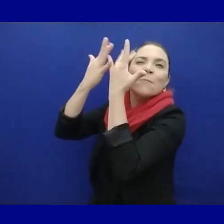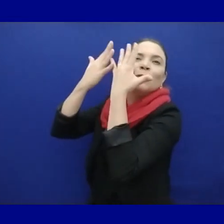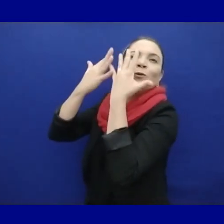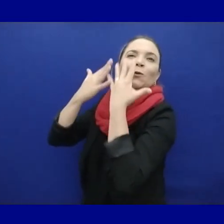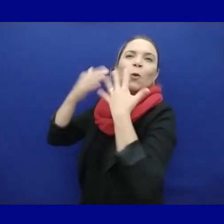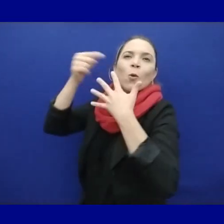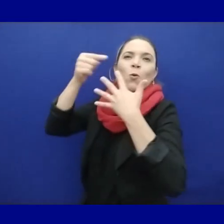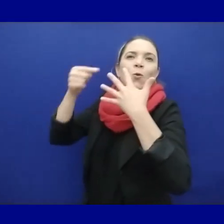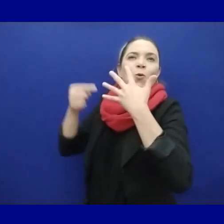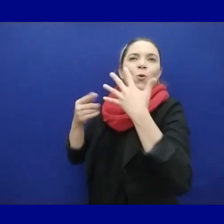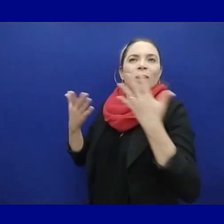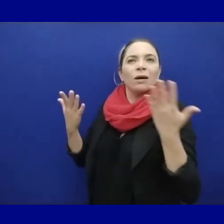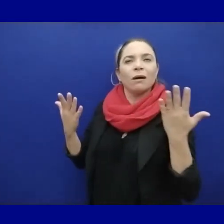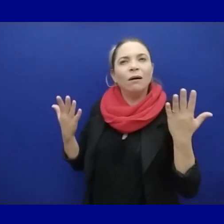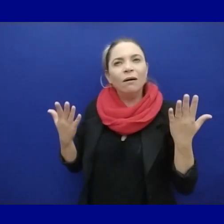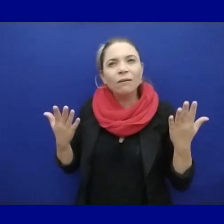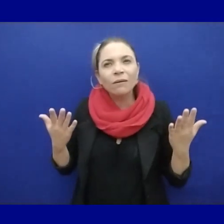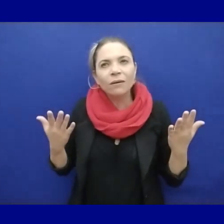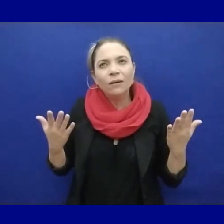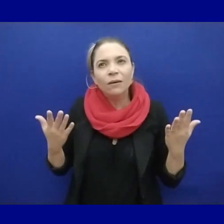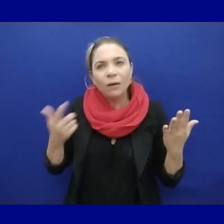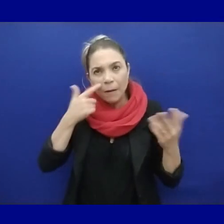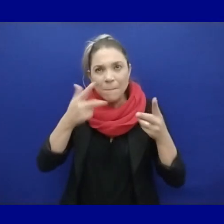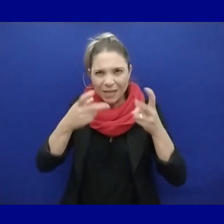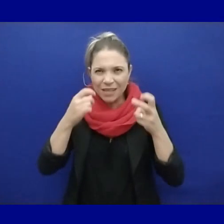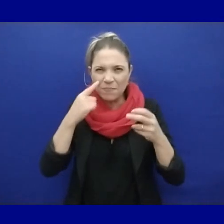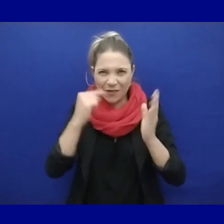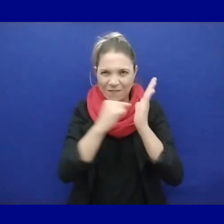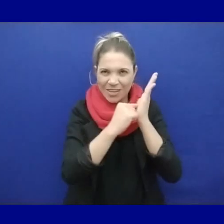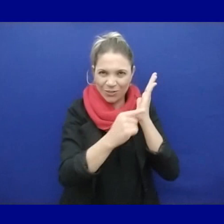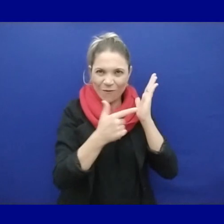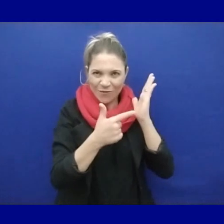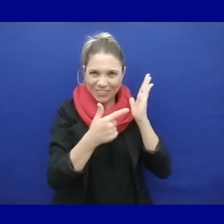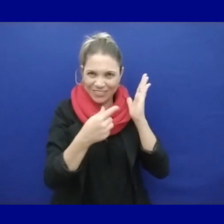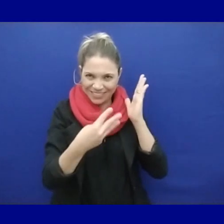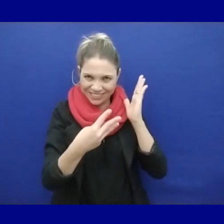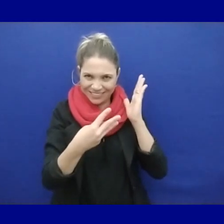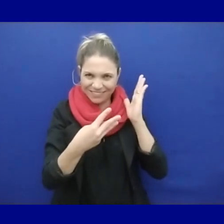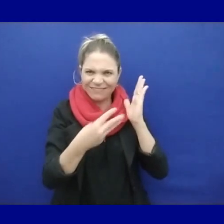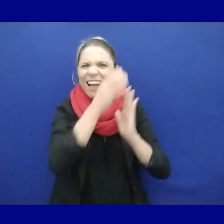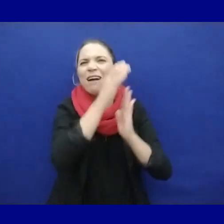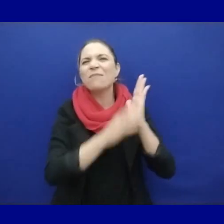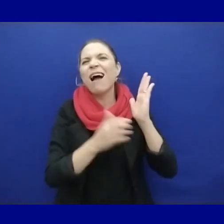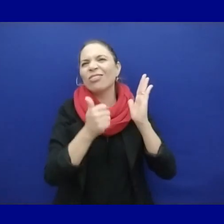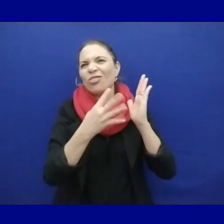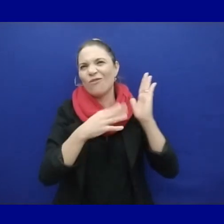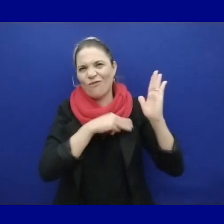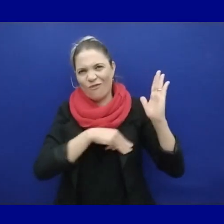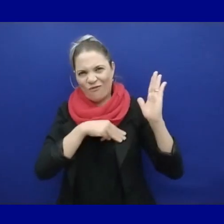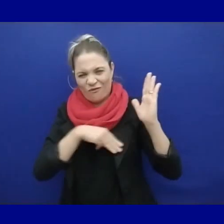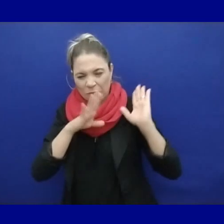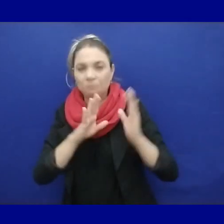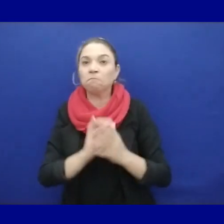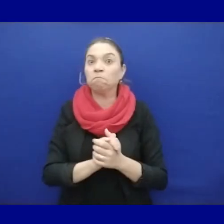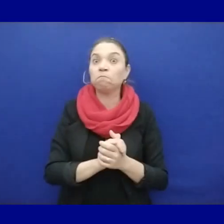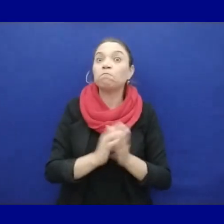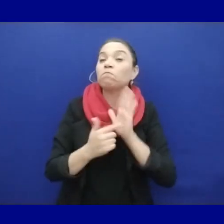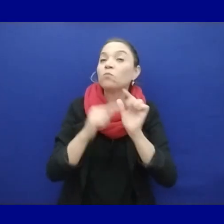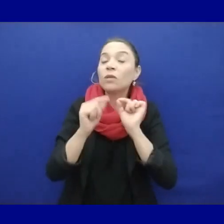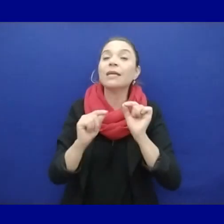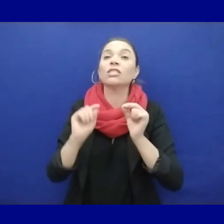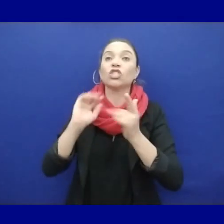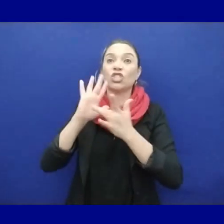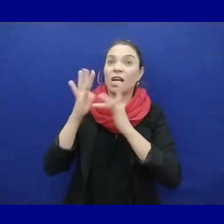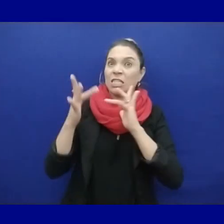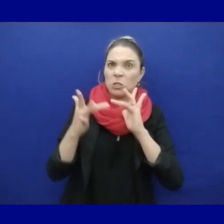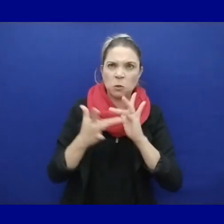apresentar os planos do Pai. Veja aqui no verso 23 de Mateus 14, quando a palavra de Deus mostra